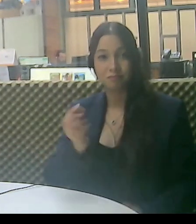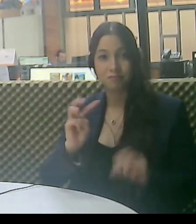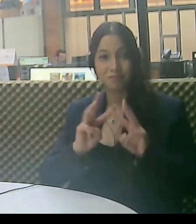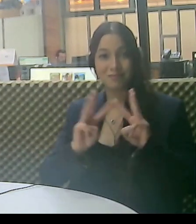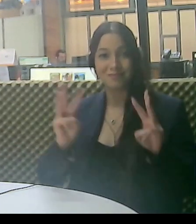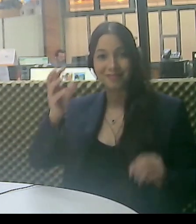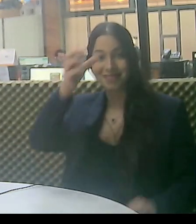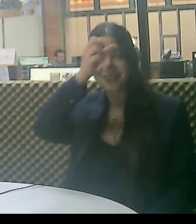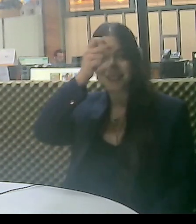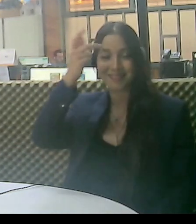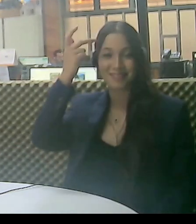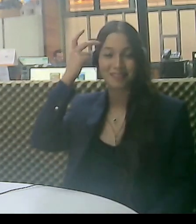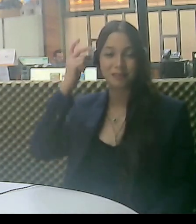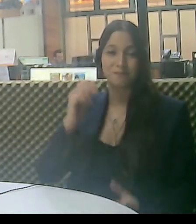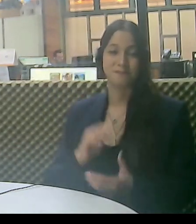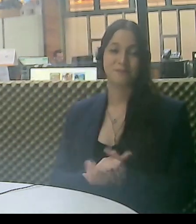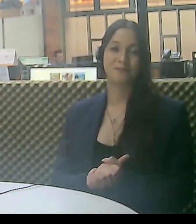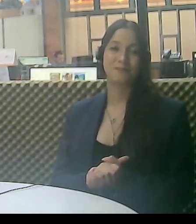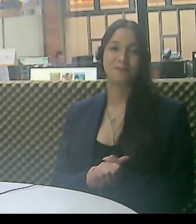da Prefeitura.